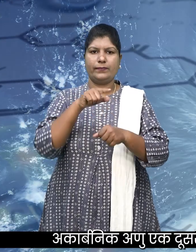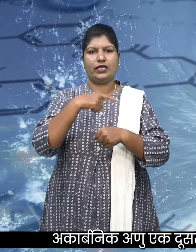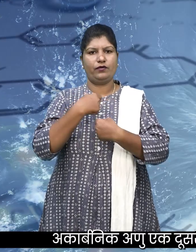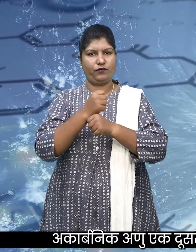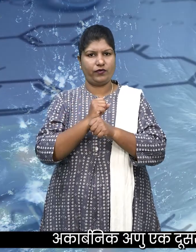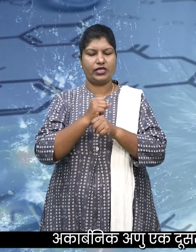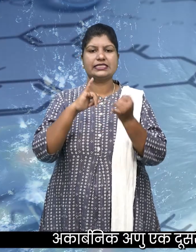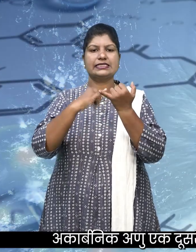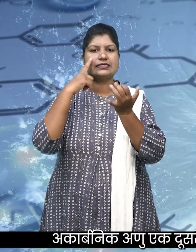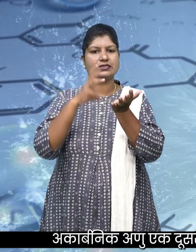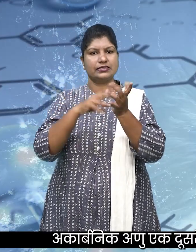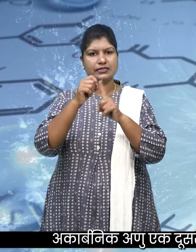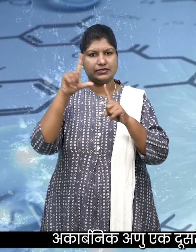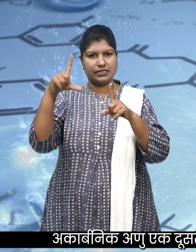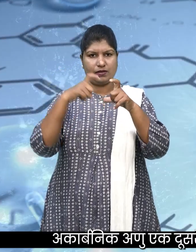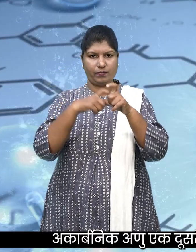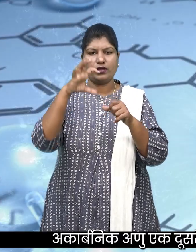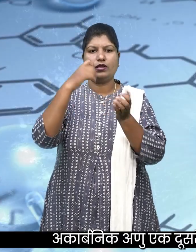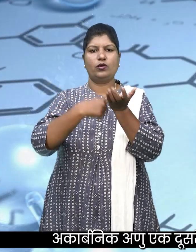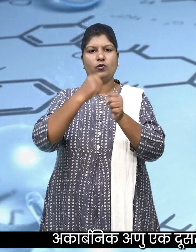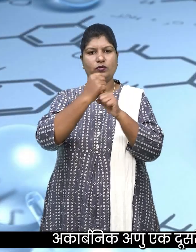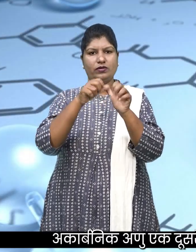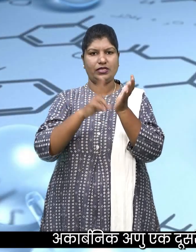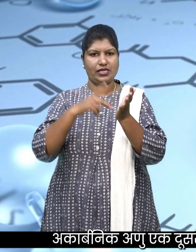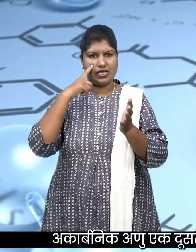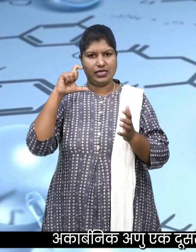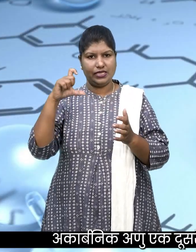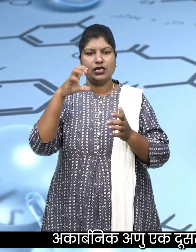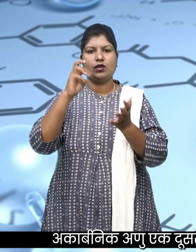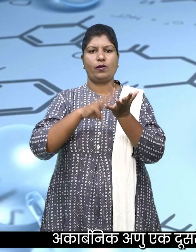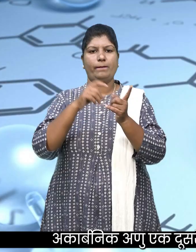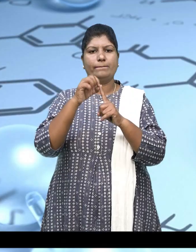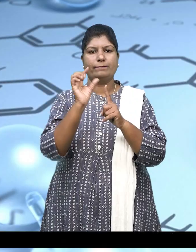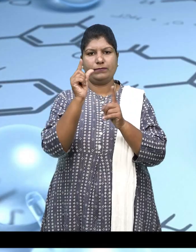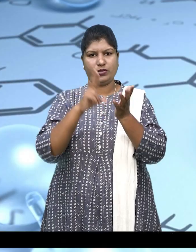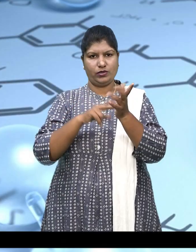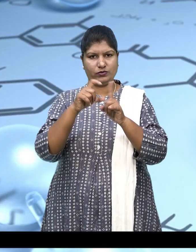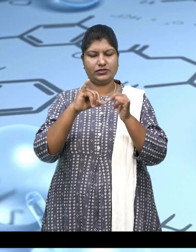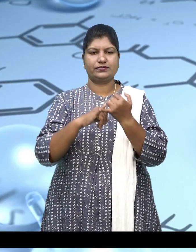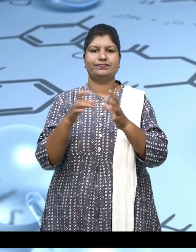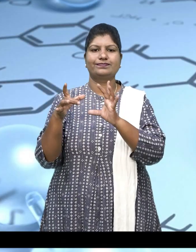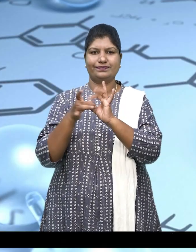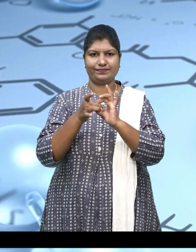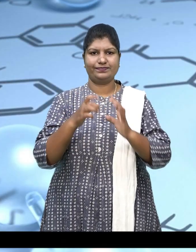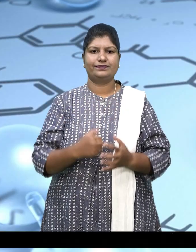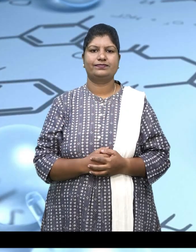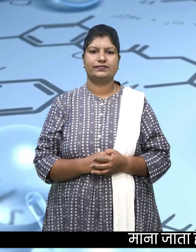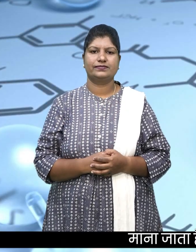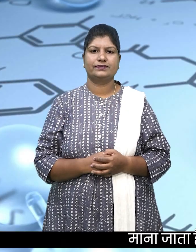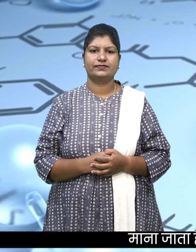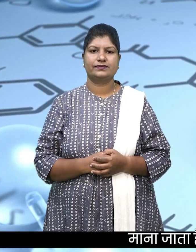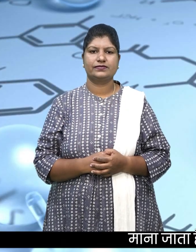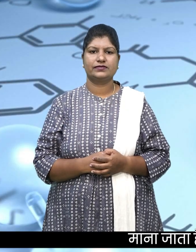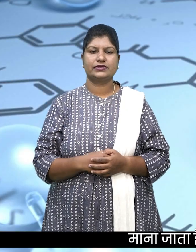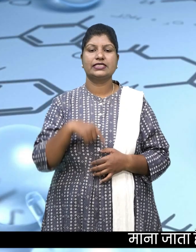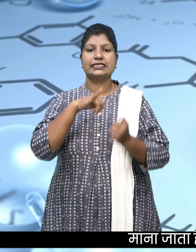अकार्बनिक अणु एक दूसरे के साथ मिलकर सरल कार्बनिक यौगिकों को निर्माण करते हैं।